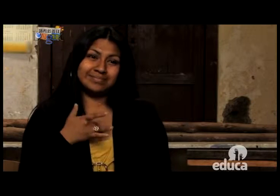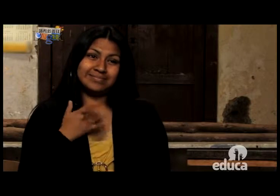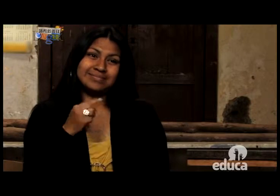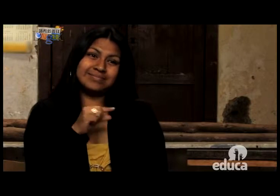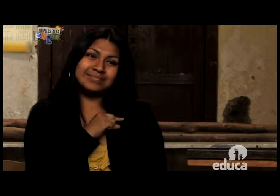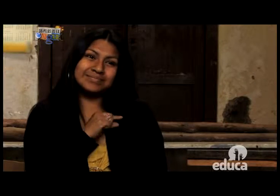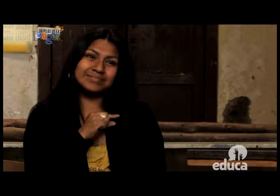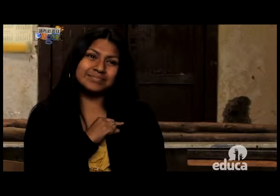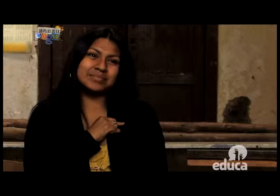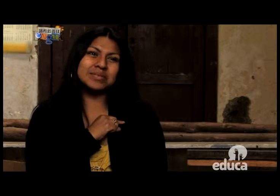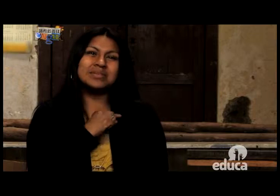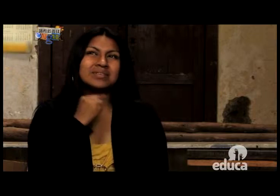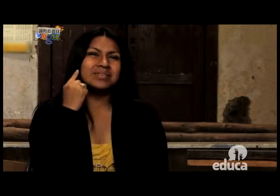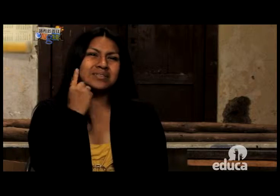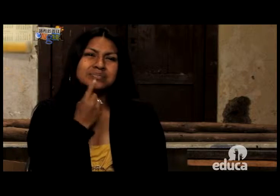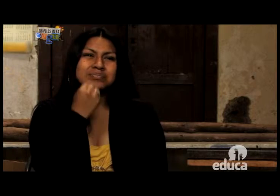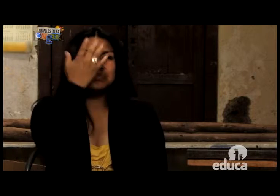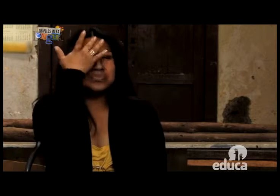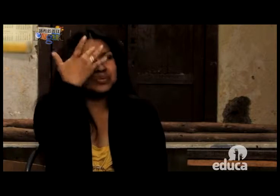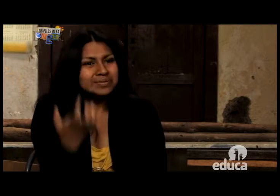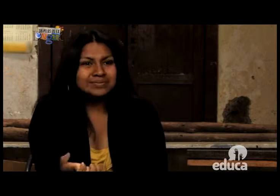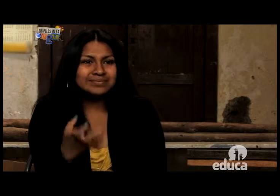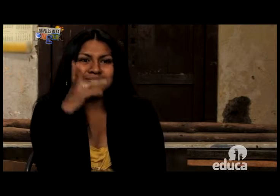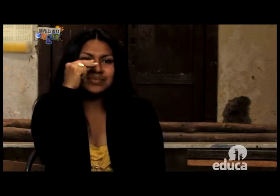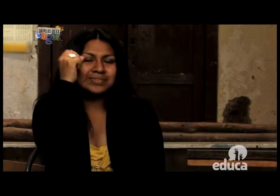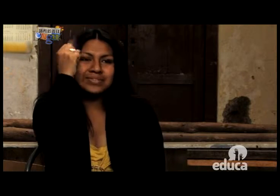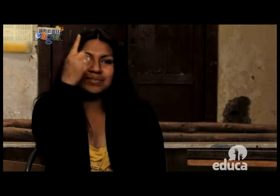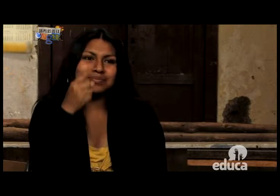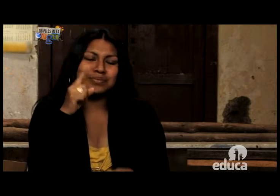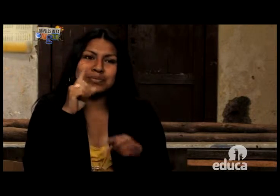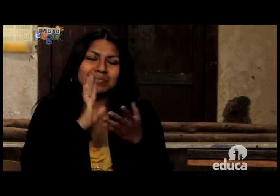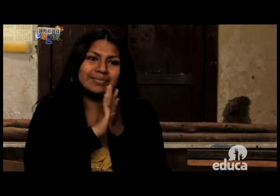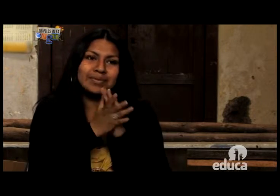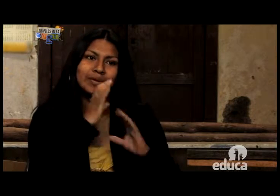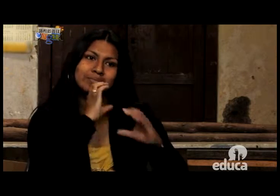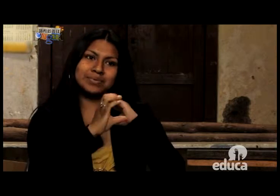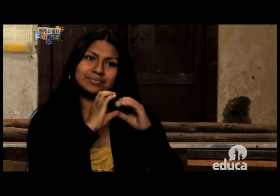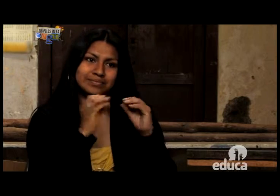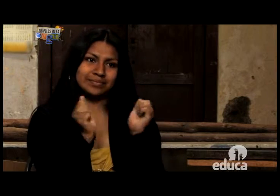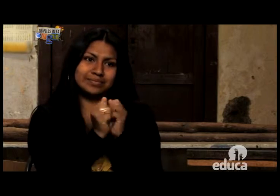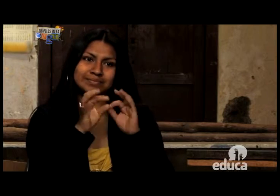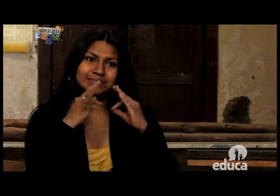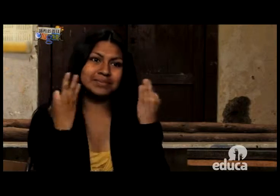Yo me sentía muy triste y no entendía por qué no me podía comunicar con el resto de mi familia.